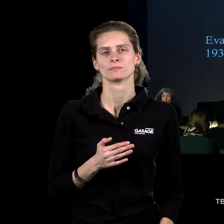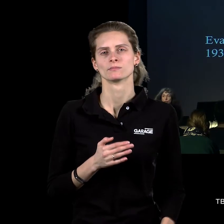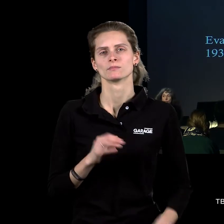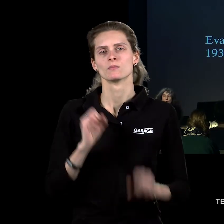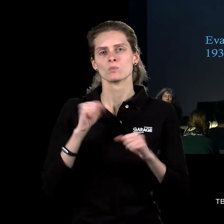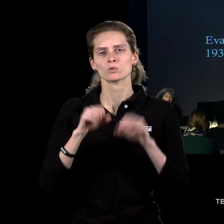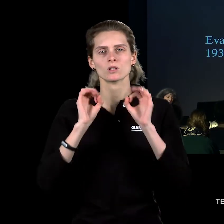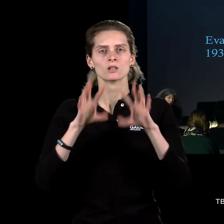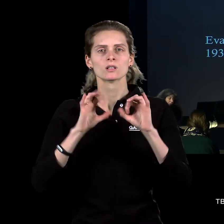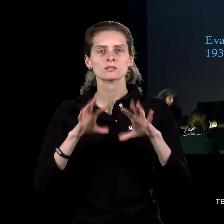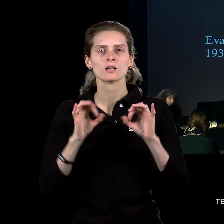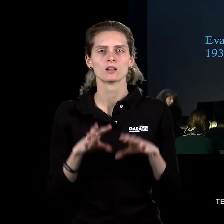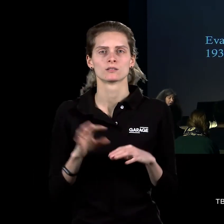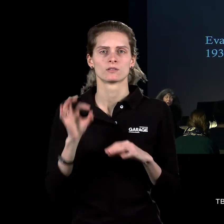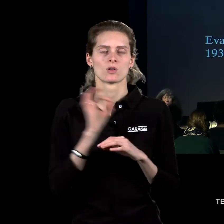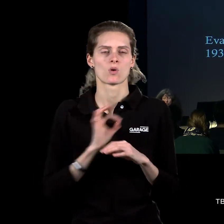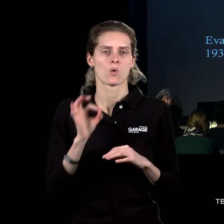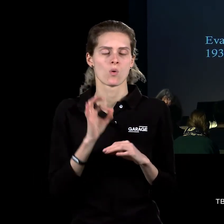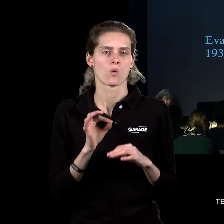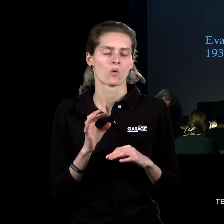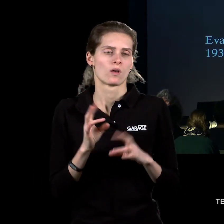интерпретировать искусство